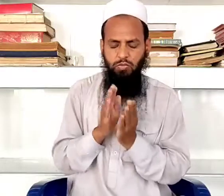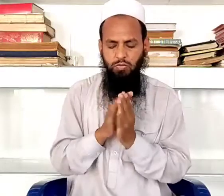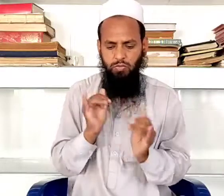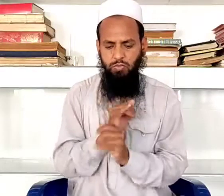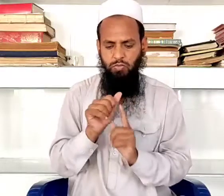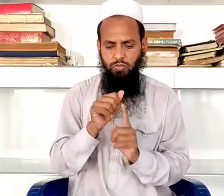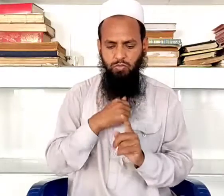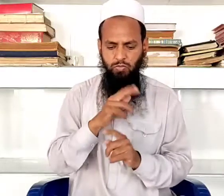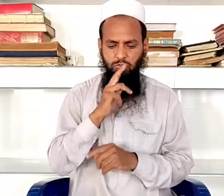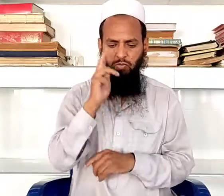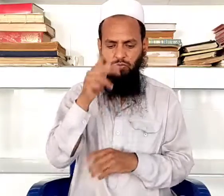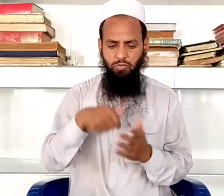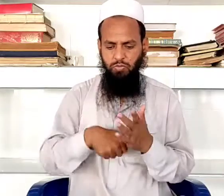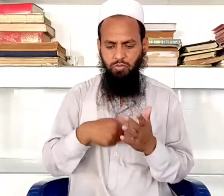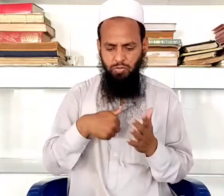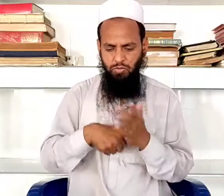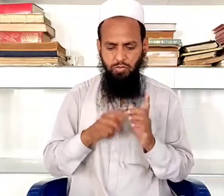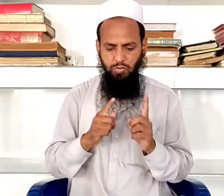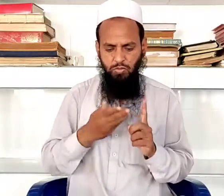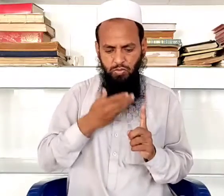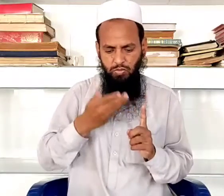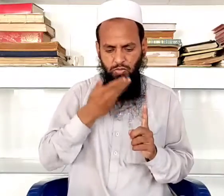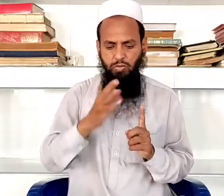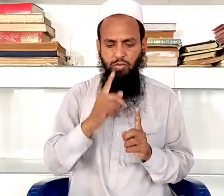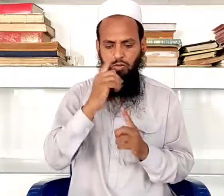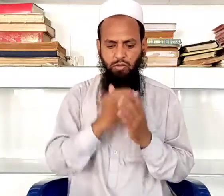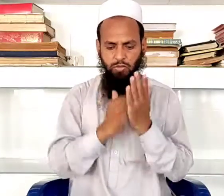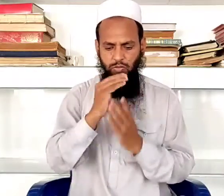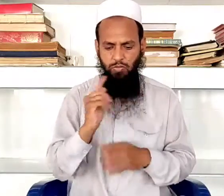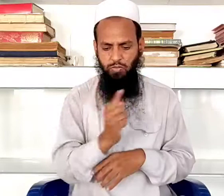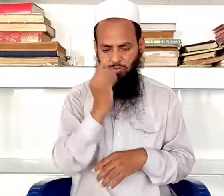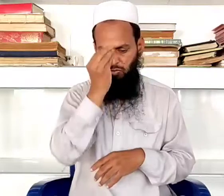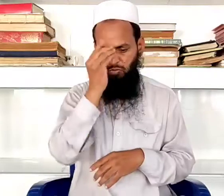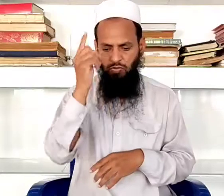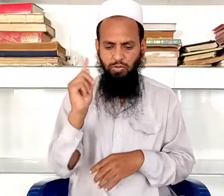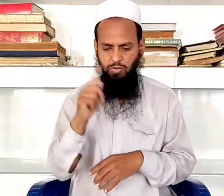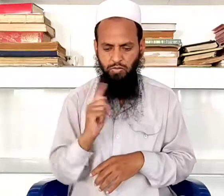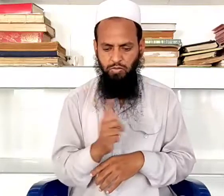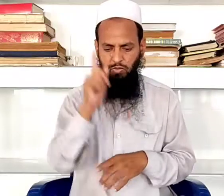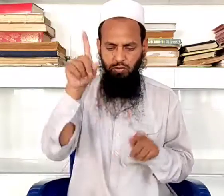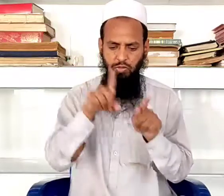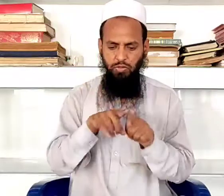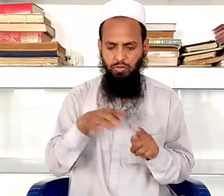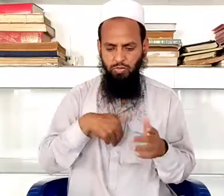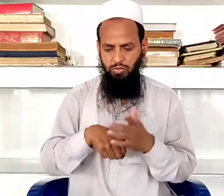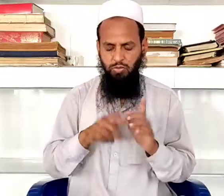الا الله وحده لا شريك له واشهد ان محمدا عبده